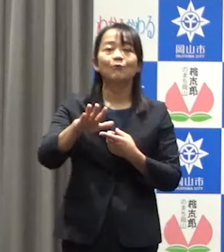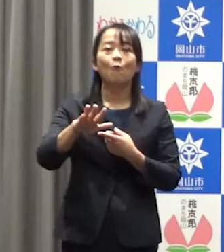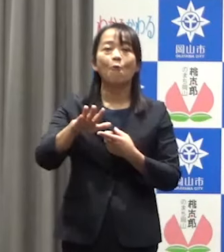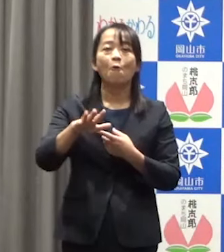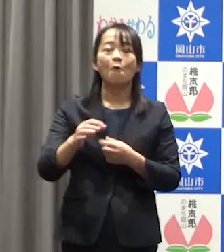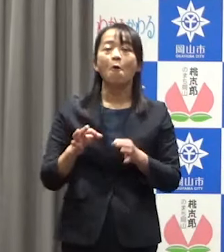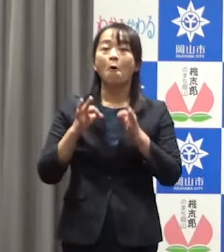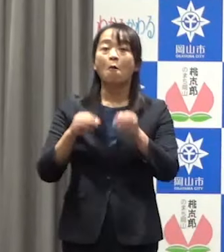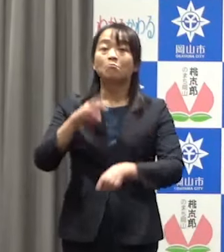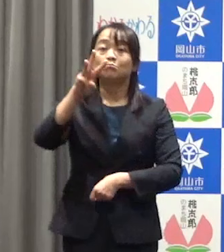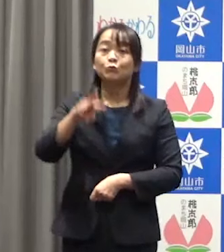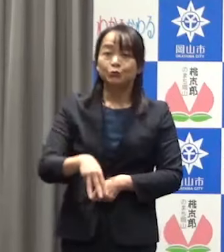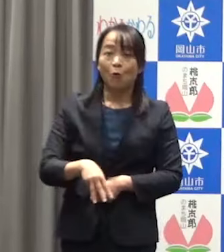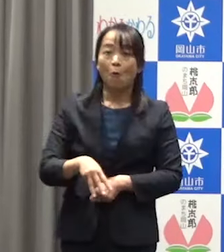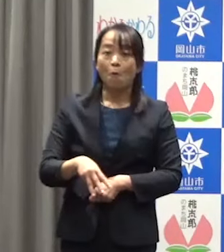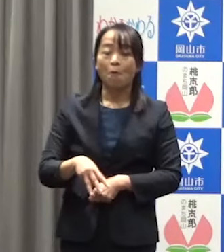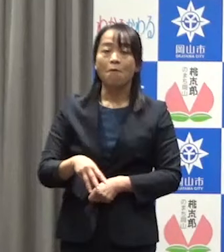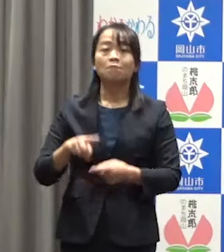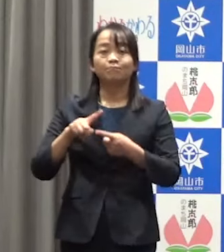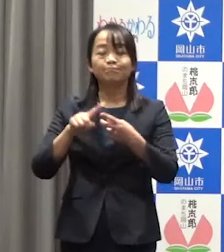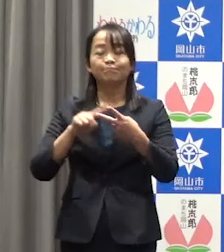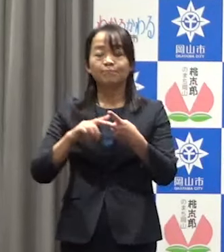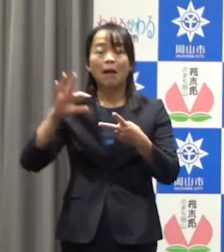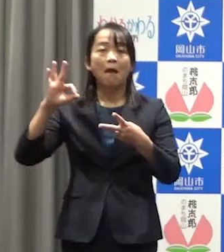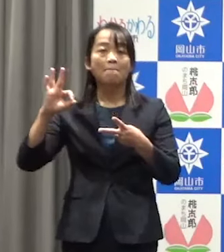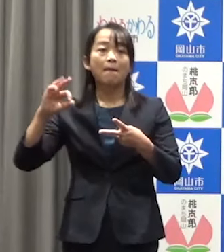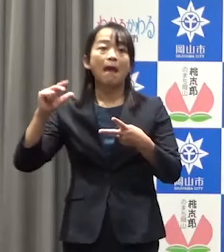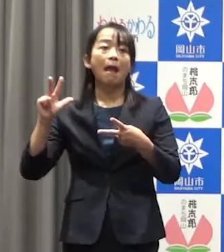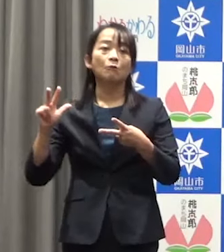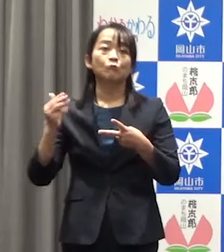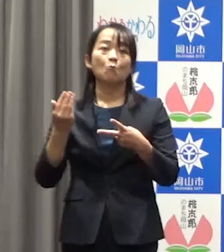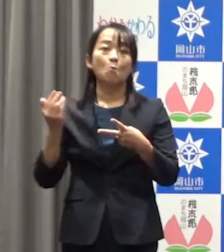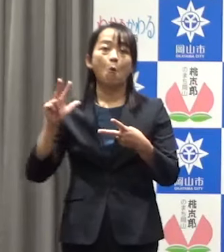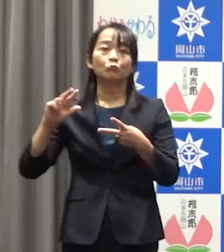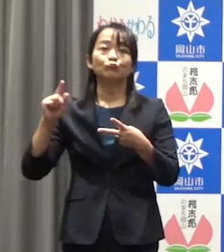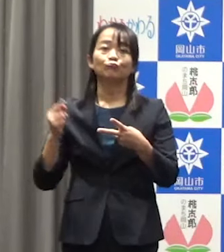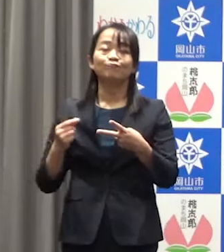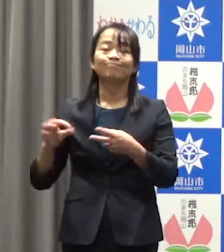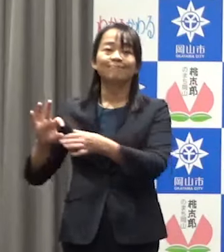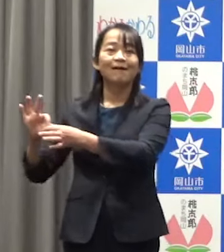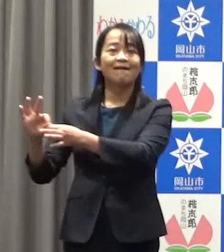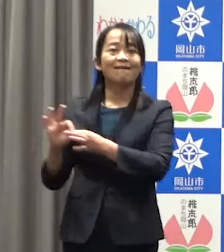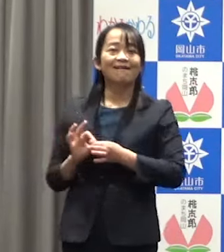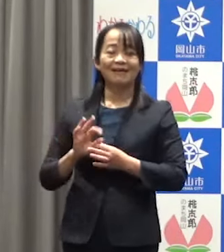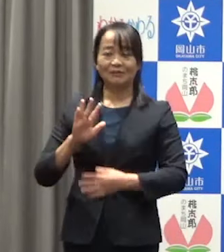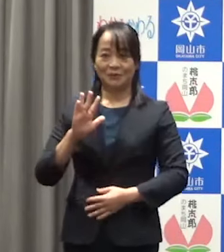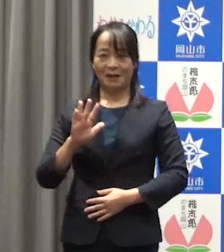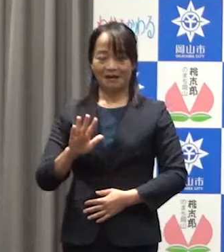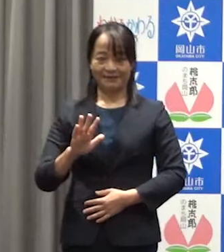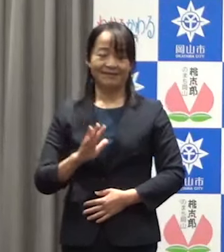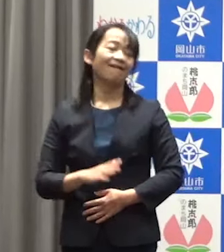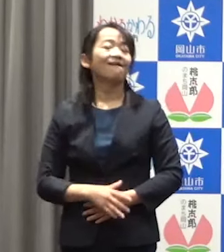るプチョン、またメルボルンなどからコンタクトがありました。